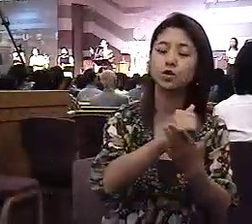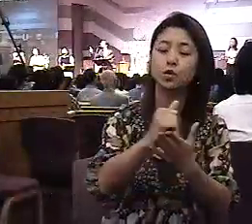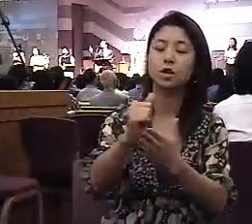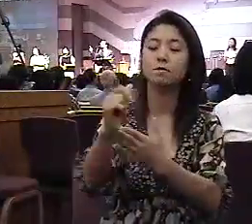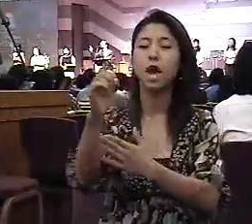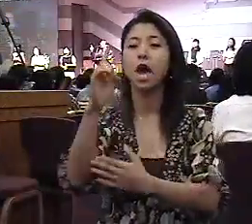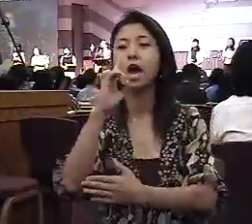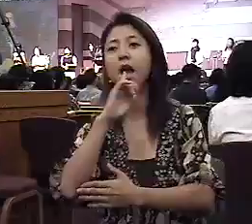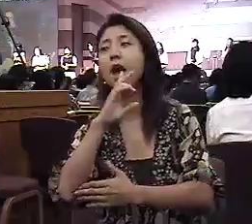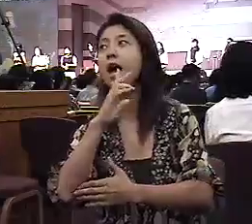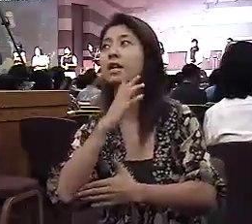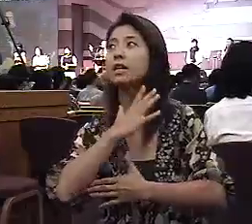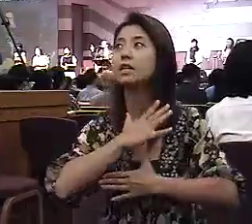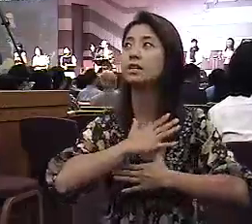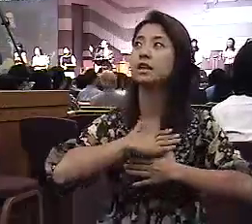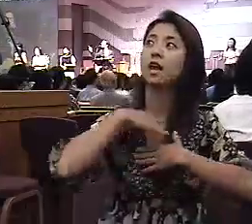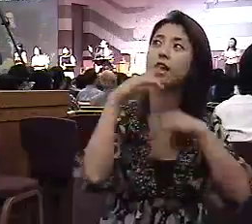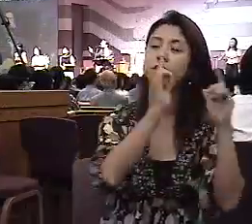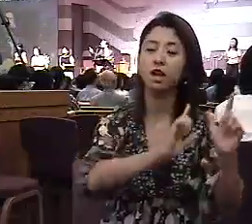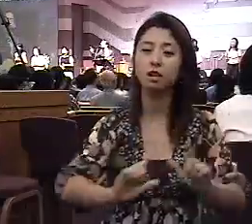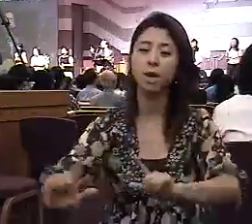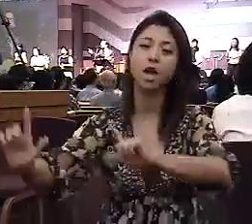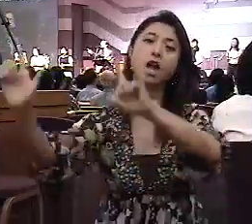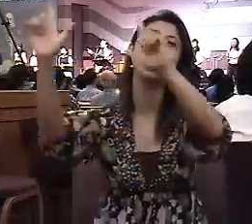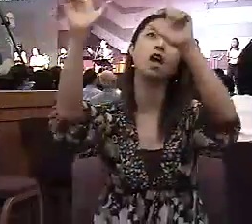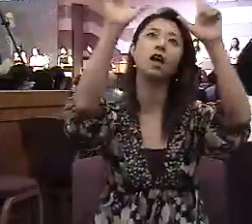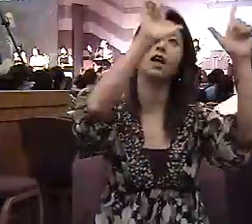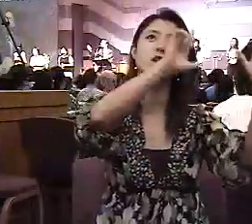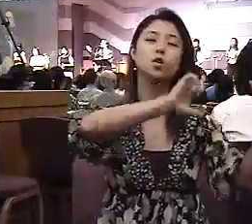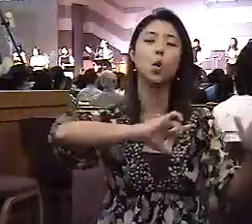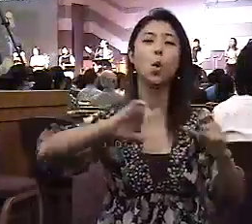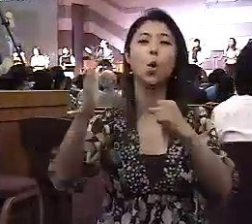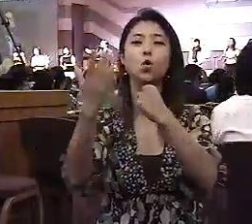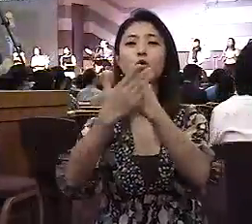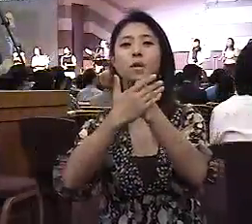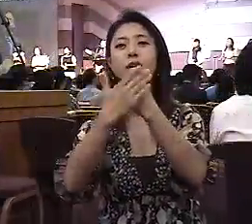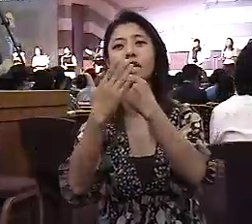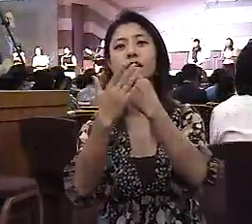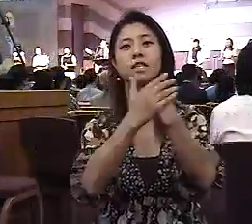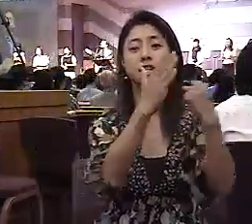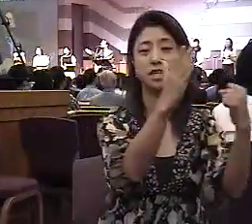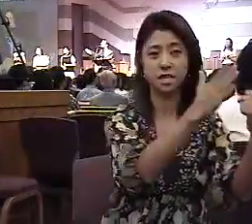오직 주님만이 내 삶의